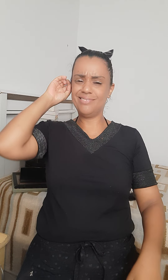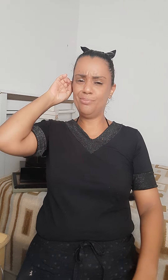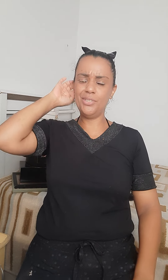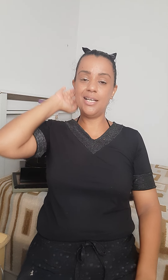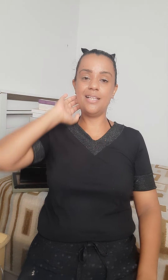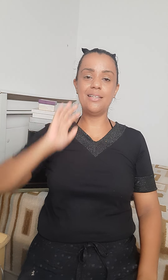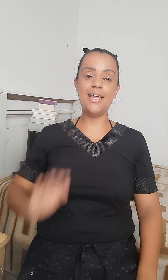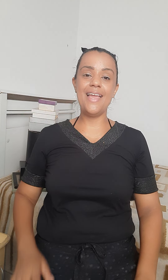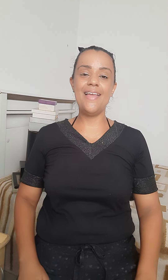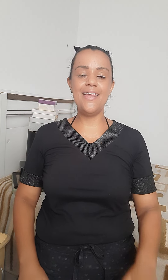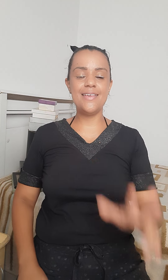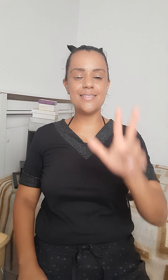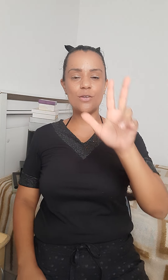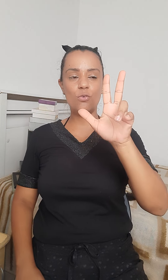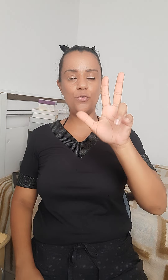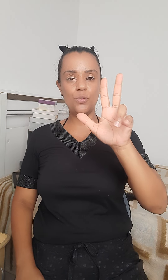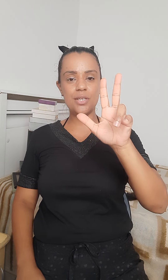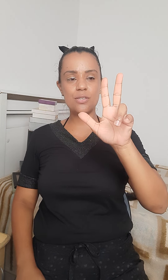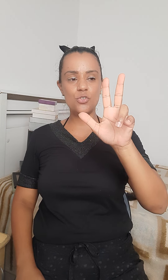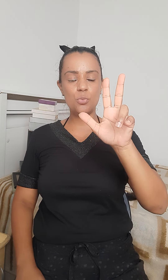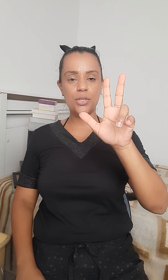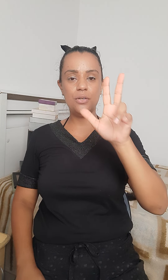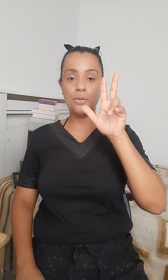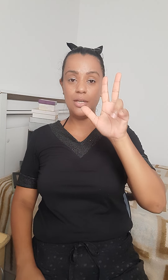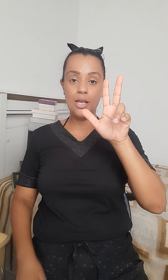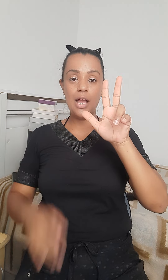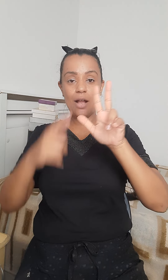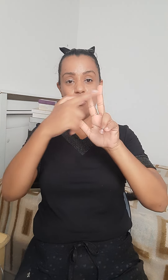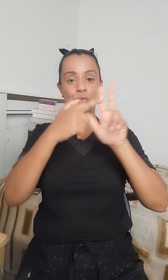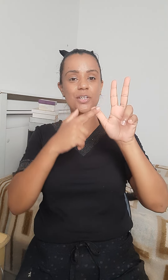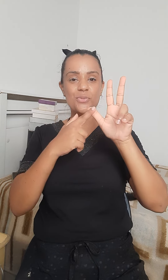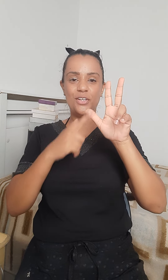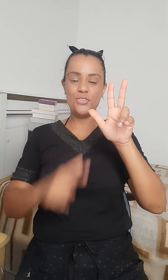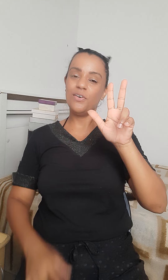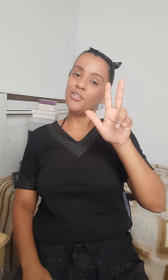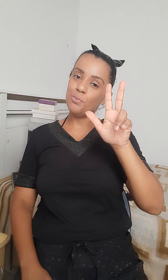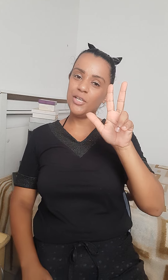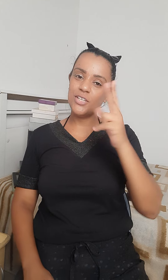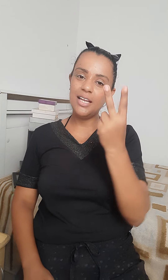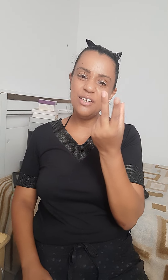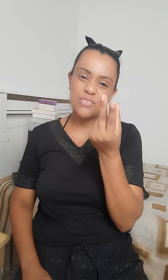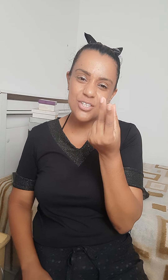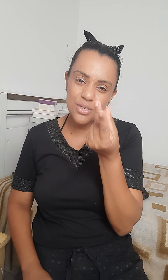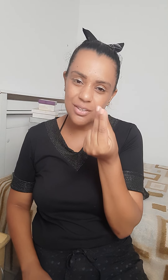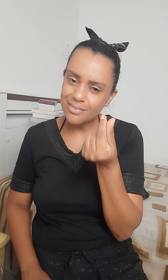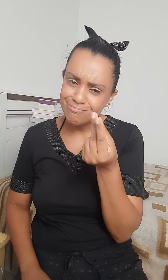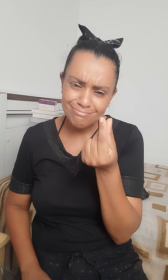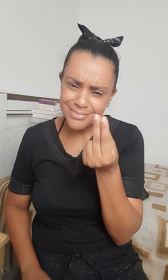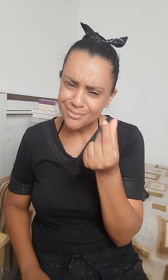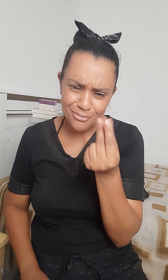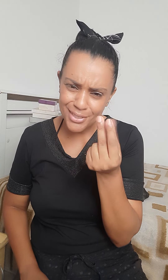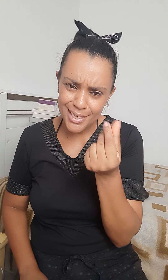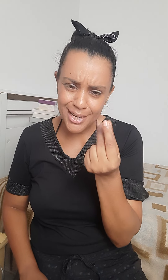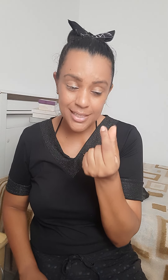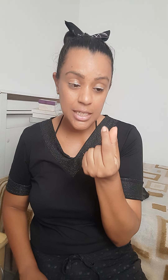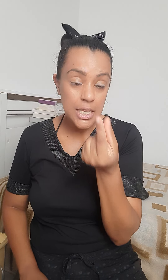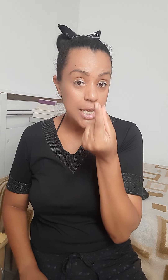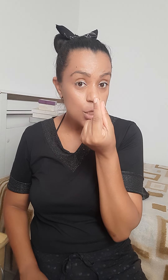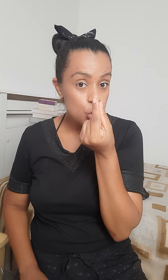por nada. É essa configuração de mão aqui, ó. A configuração que a gente fala de pé de galinha faz isso aqui, ó. Foi nada.